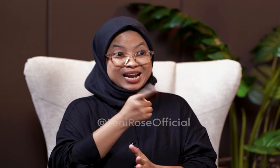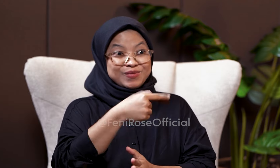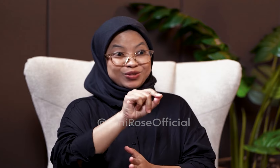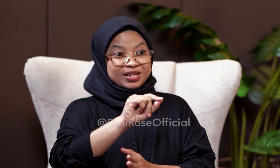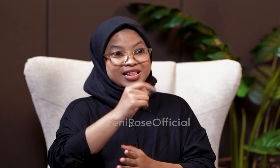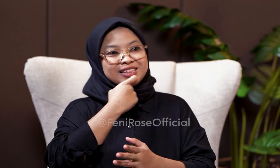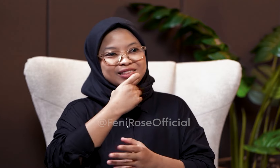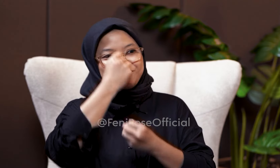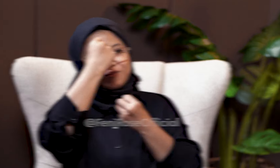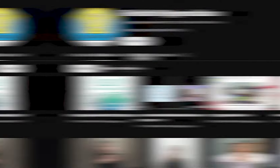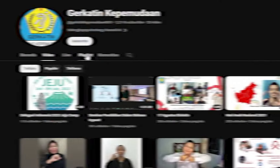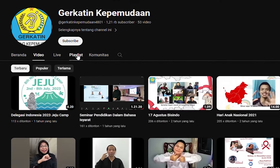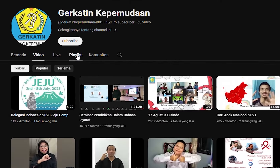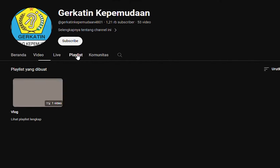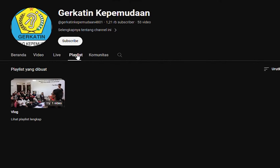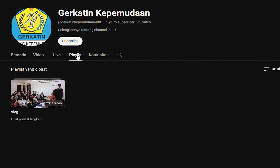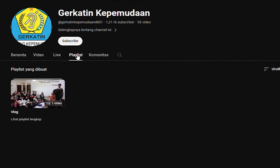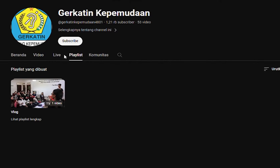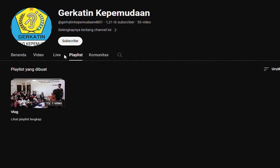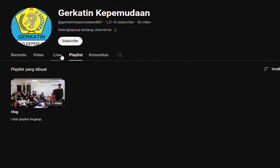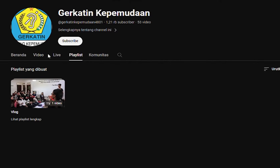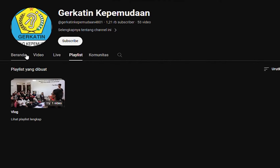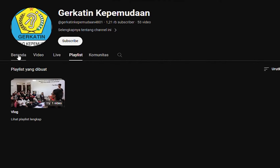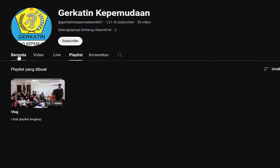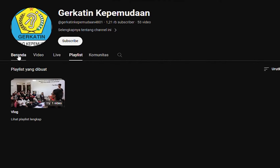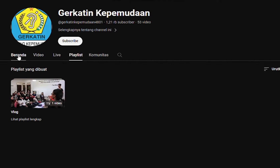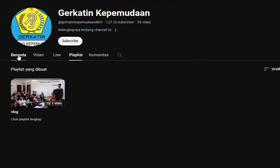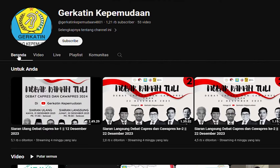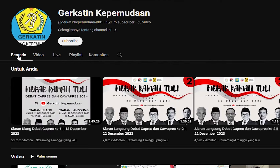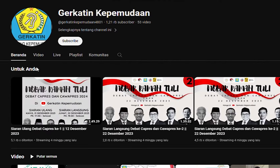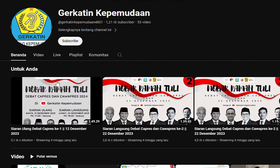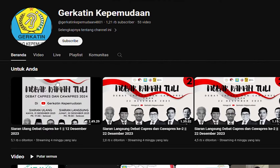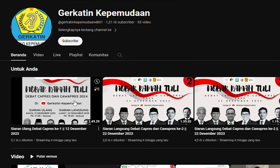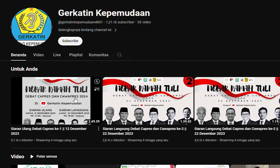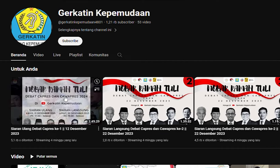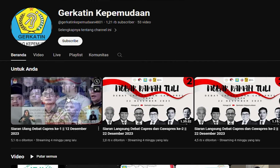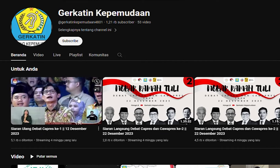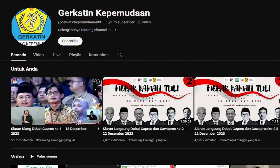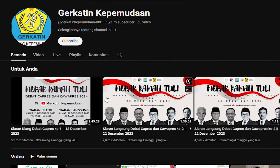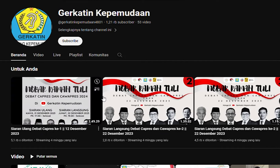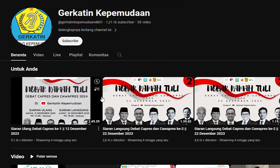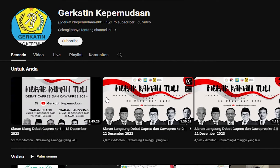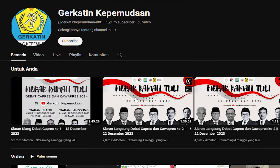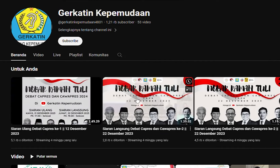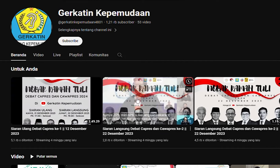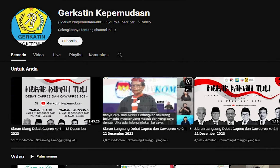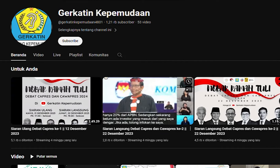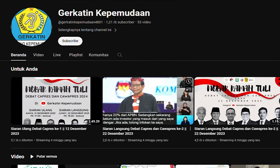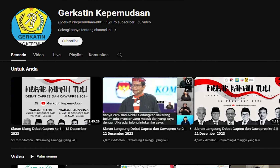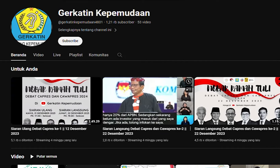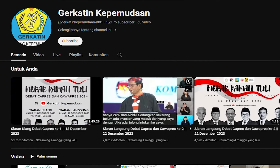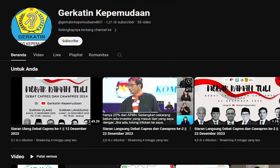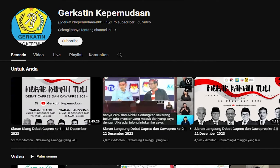informasi mengenai calon presiden betul di YouTube gerkatin namanya apa YouTube gerkatin Ya